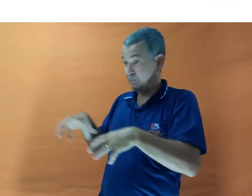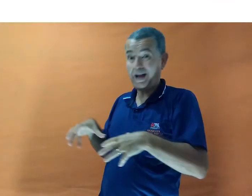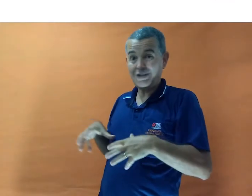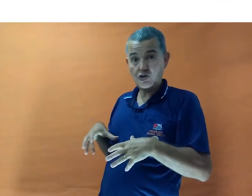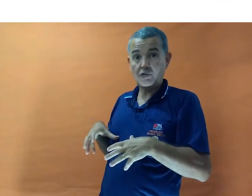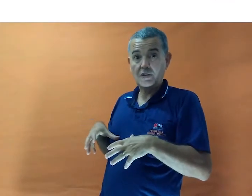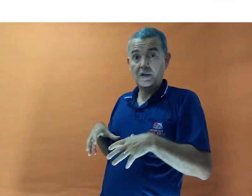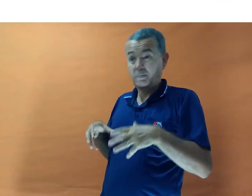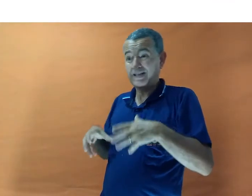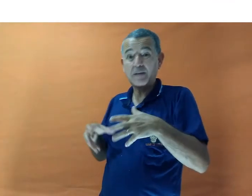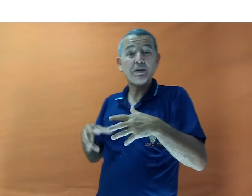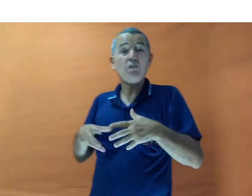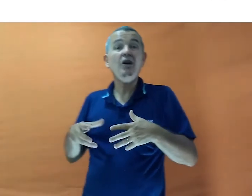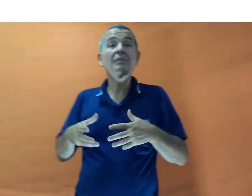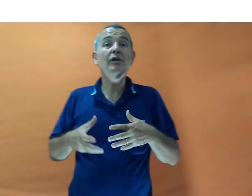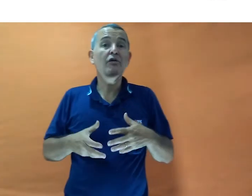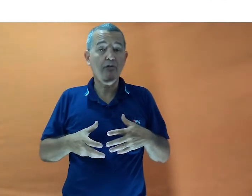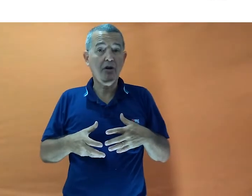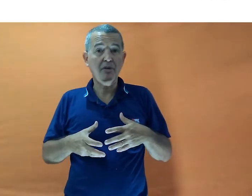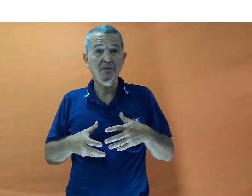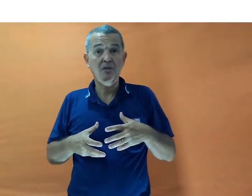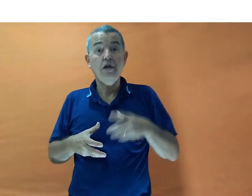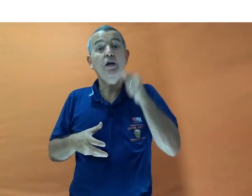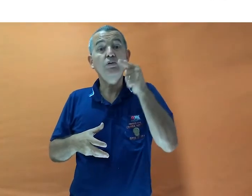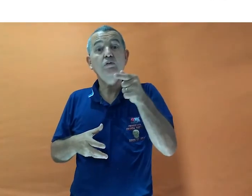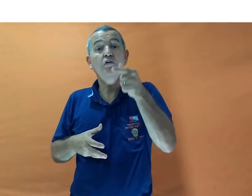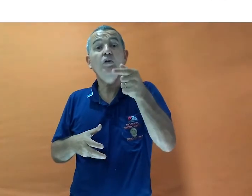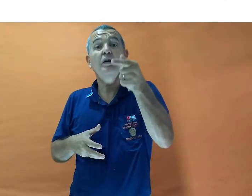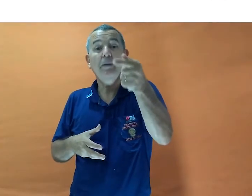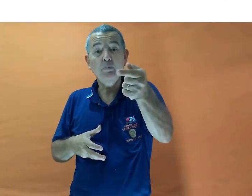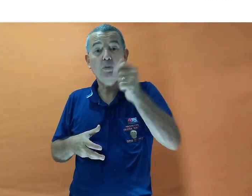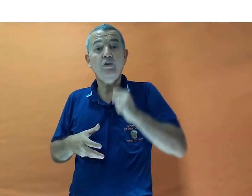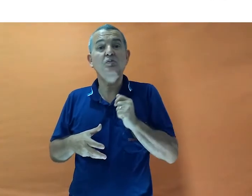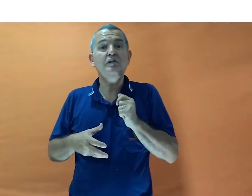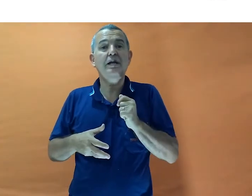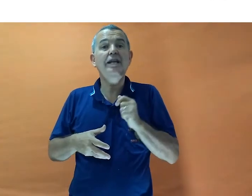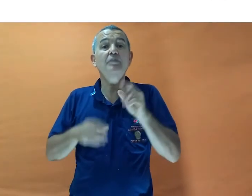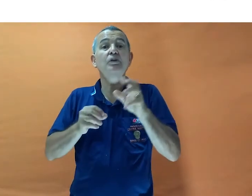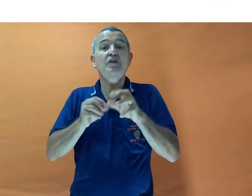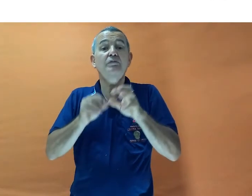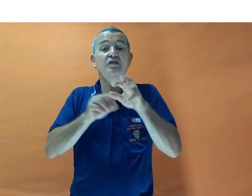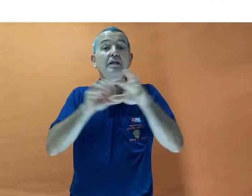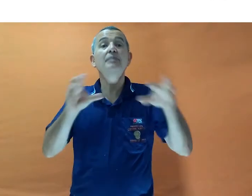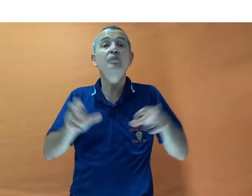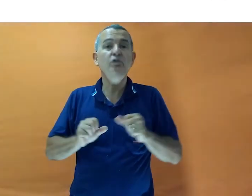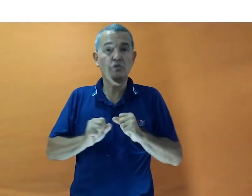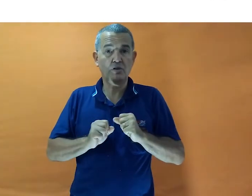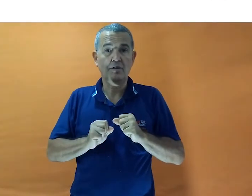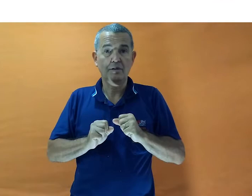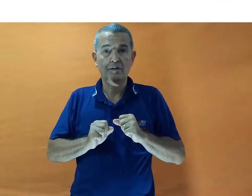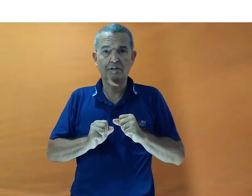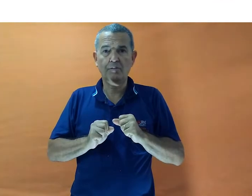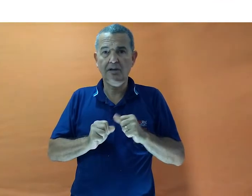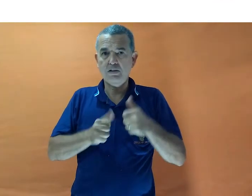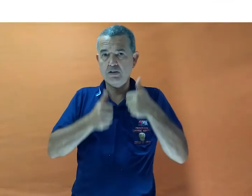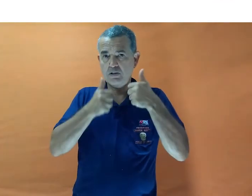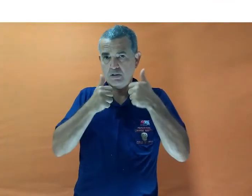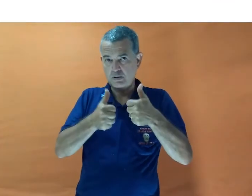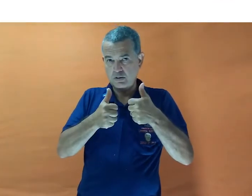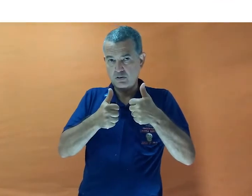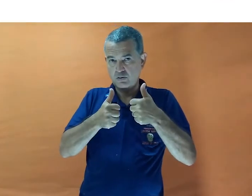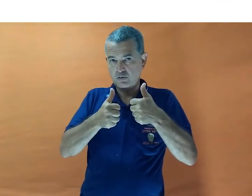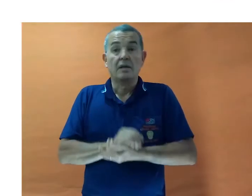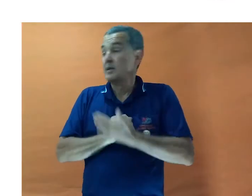distribuídos no espaço para saber qual é a melhor forma. E é onde eu vou agora para o próximo slide para mostrar a você que pontos são